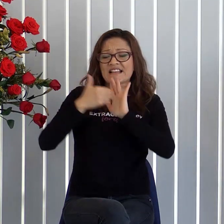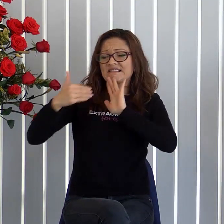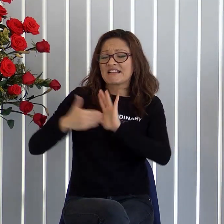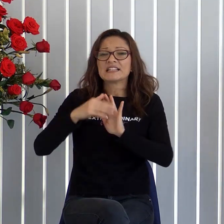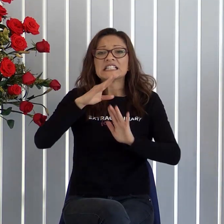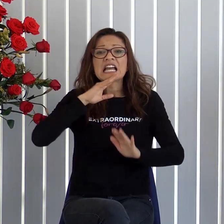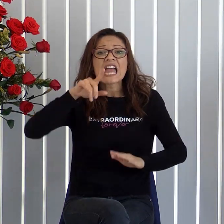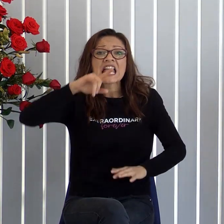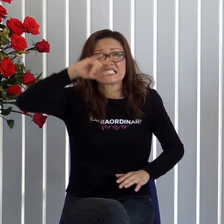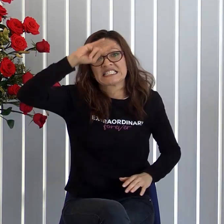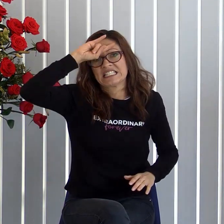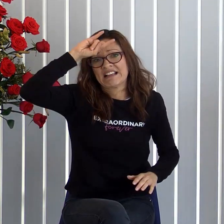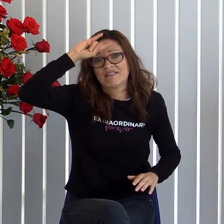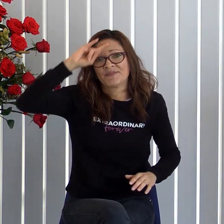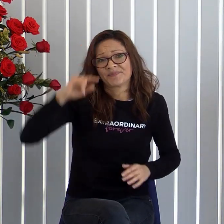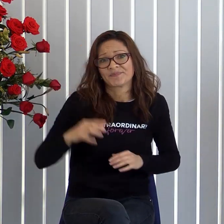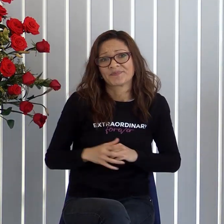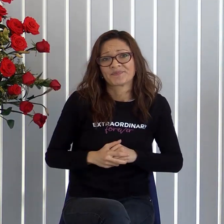diablo.